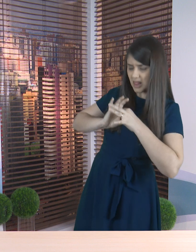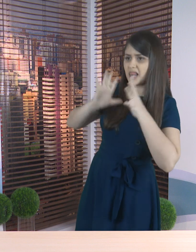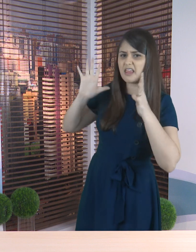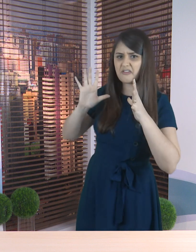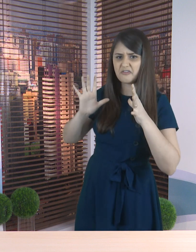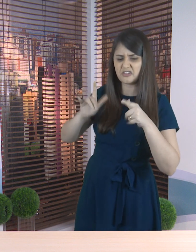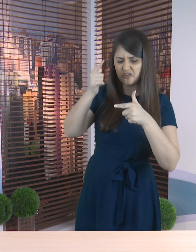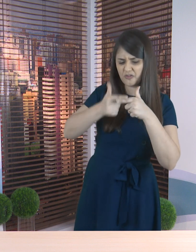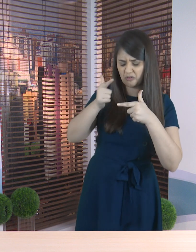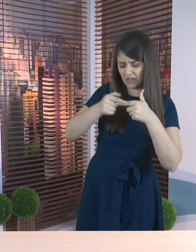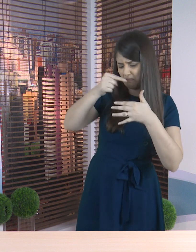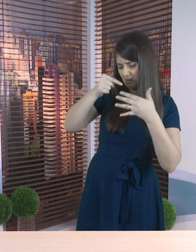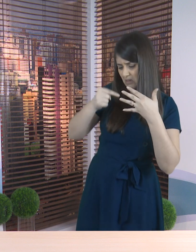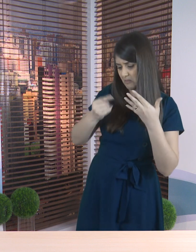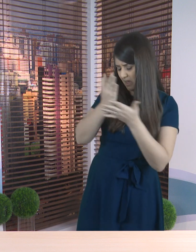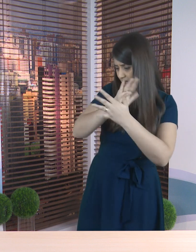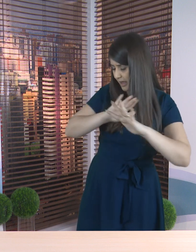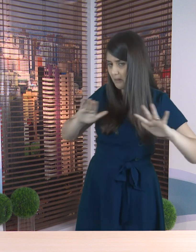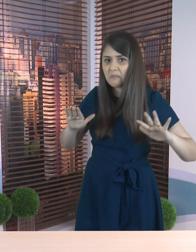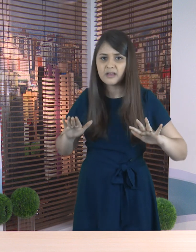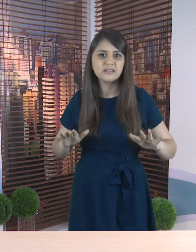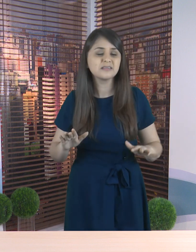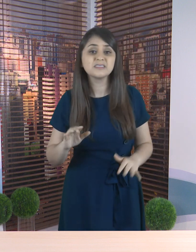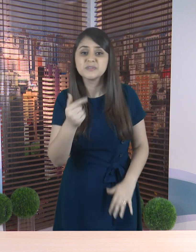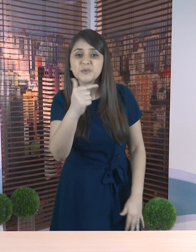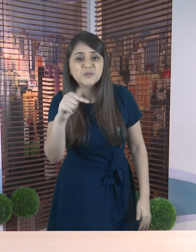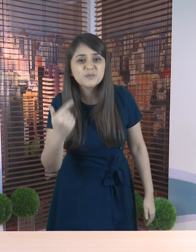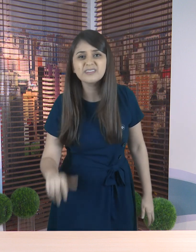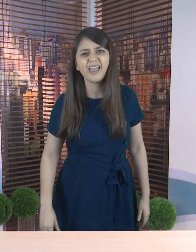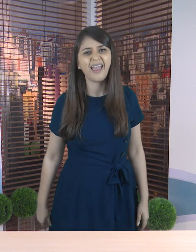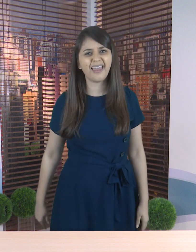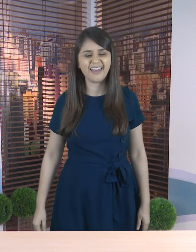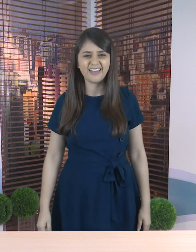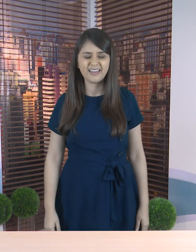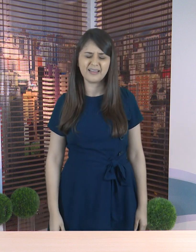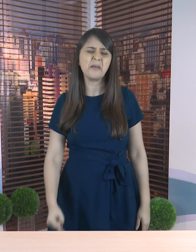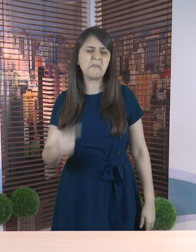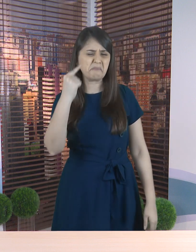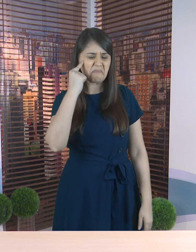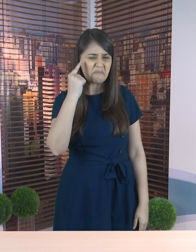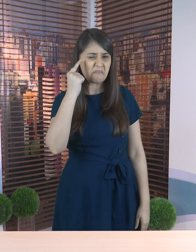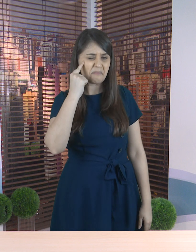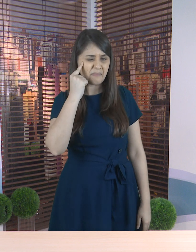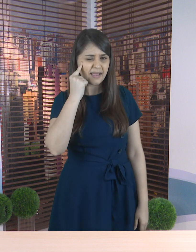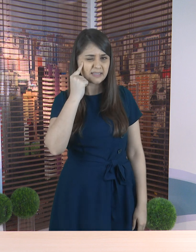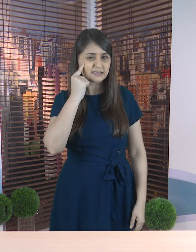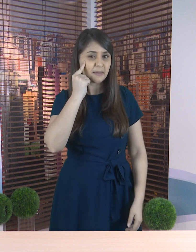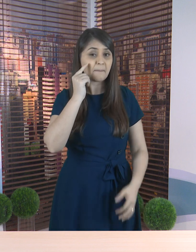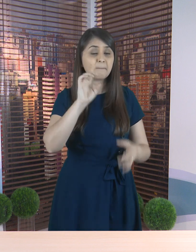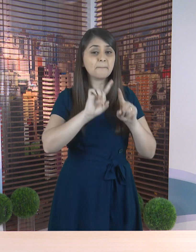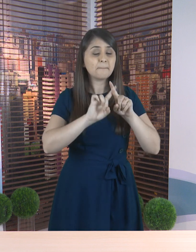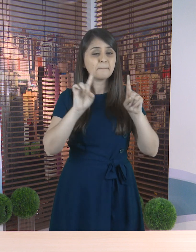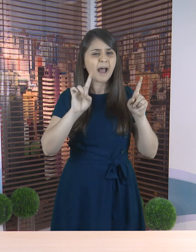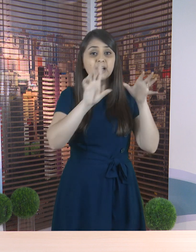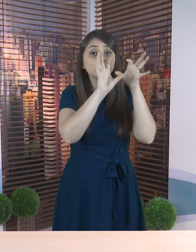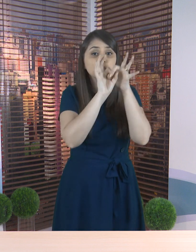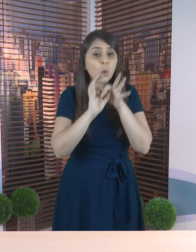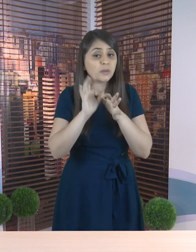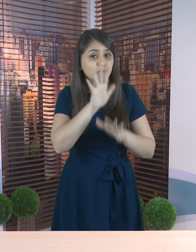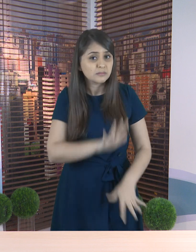Era exatamente isso que Satanás desejava que Jó fizesse, como vimos em Jó, capítulo